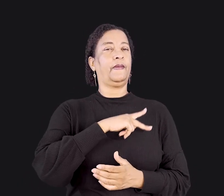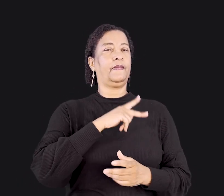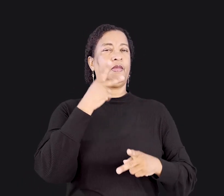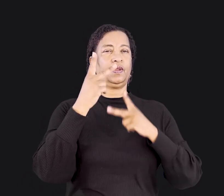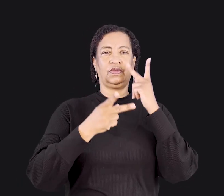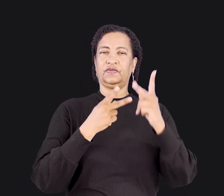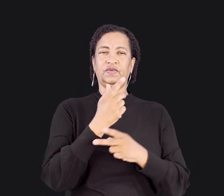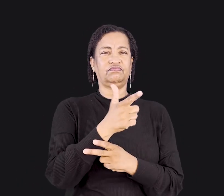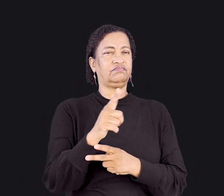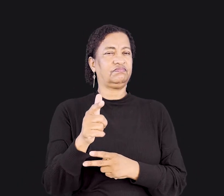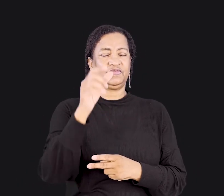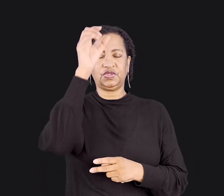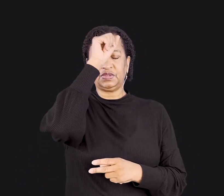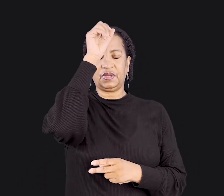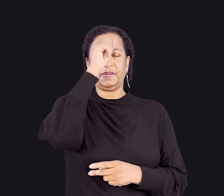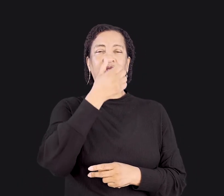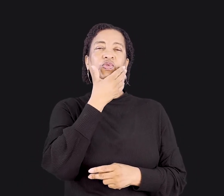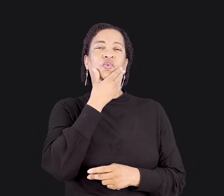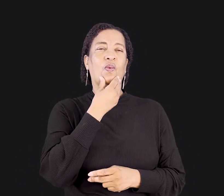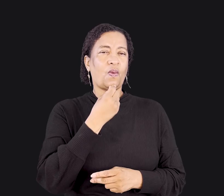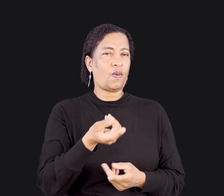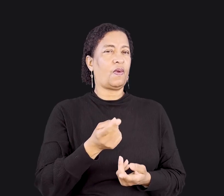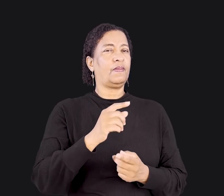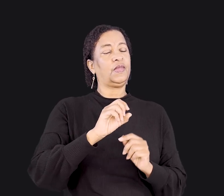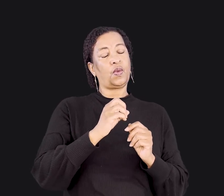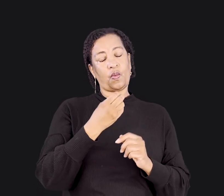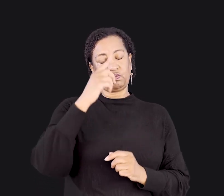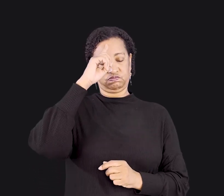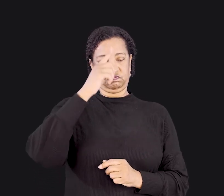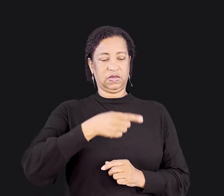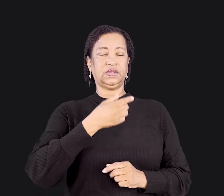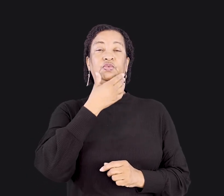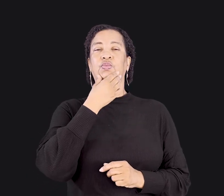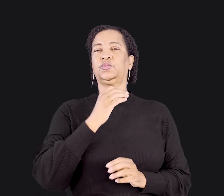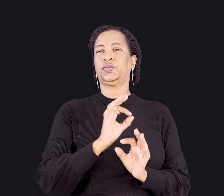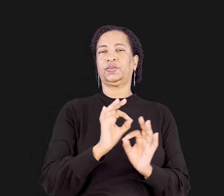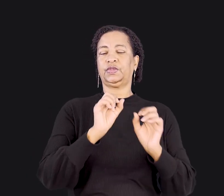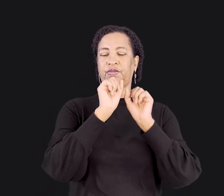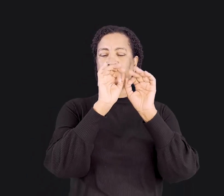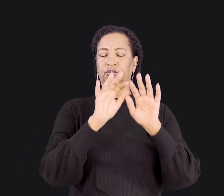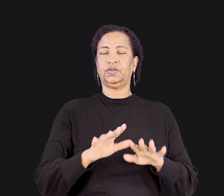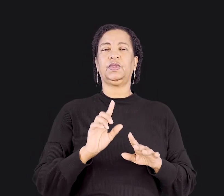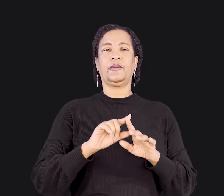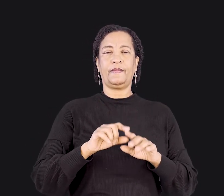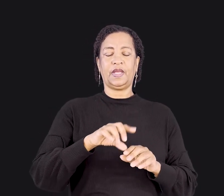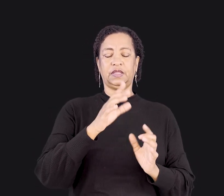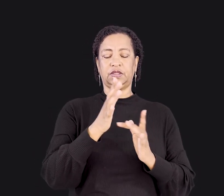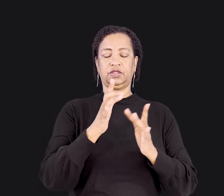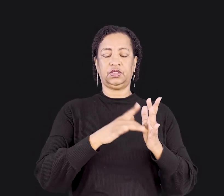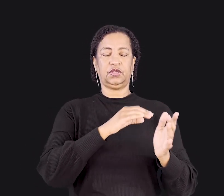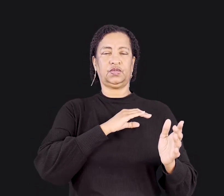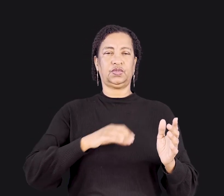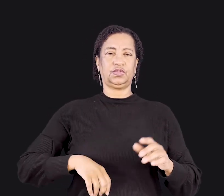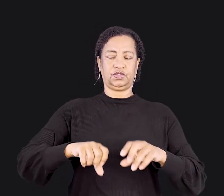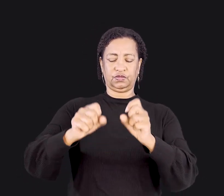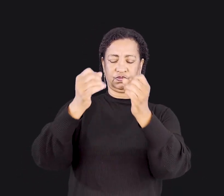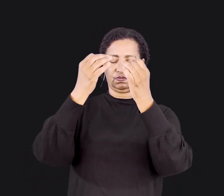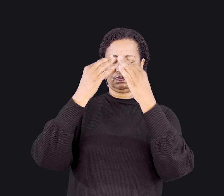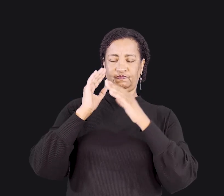estava dizendo que ele não tinha aprendido com homens, nem tinha sido ordenado por homens, mas recebeu revelação direta de Jesus Cristo. Ele